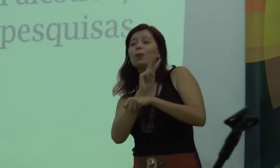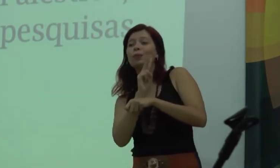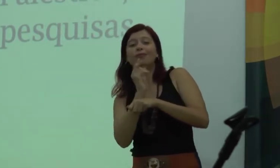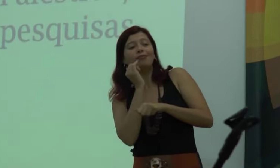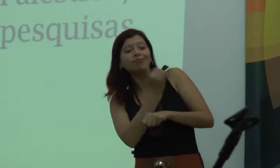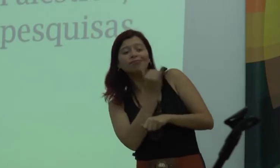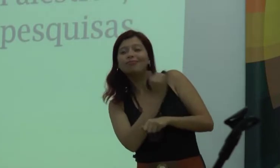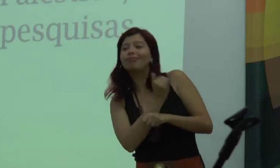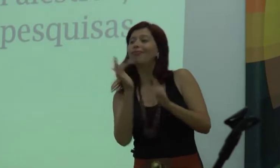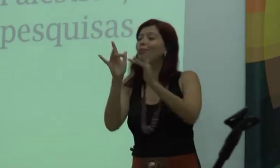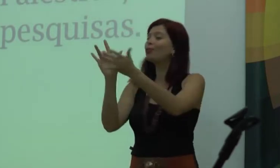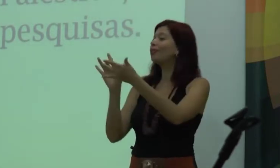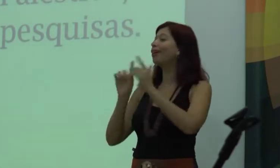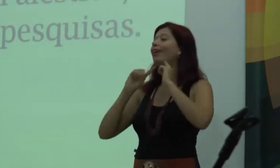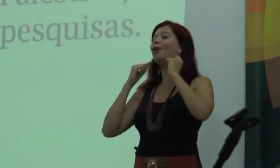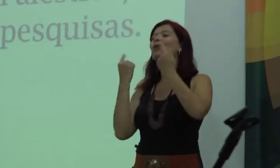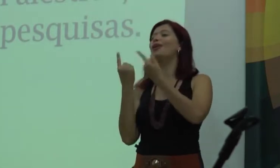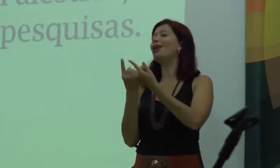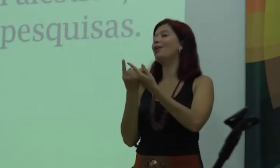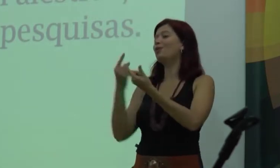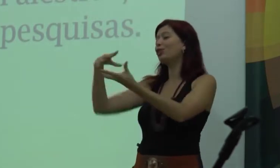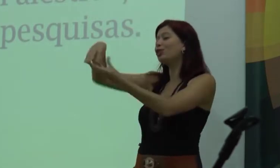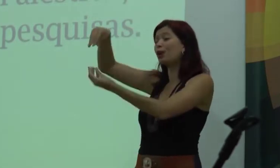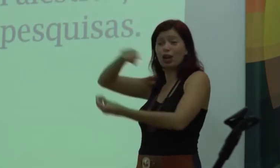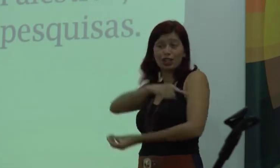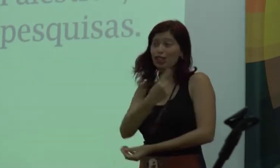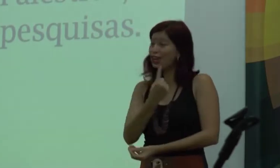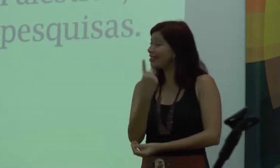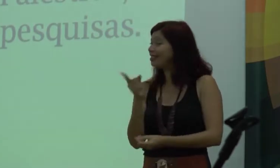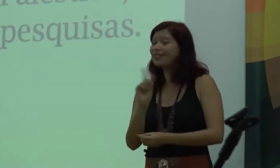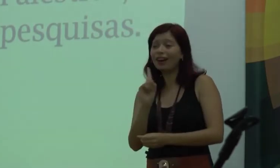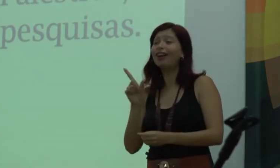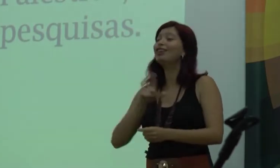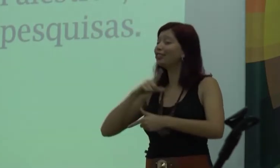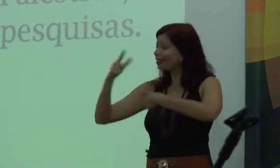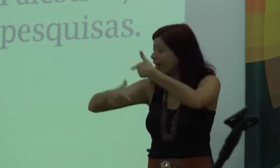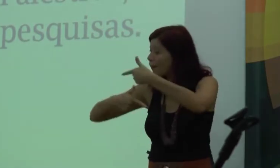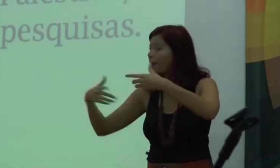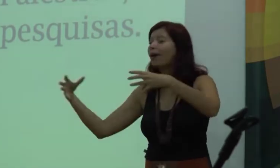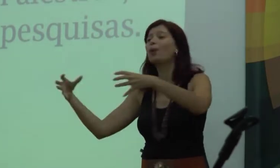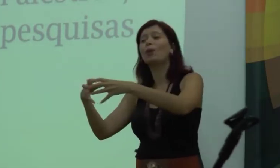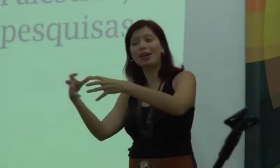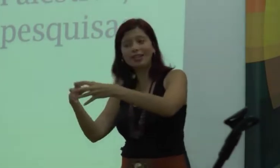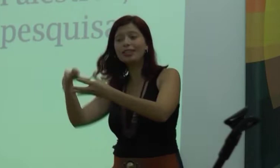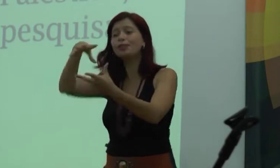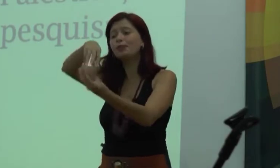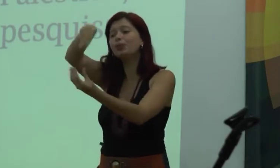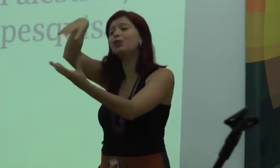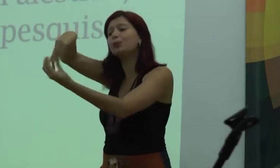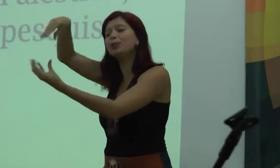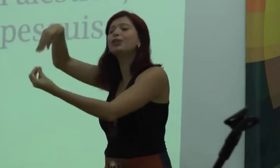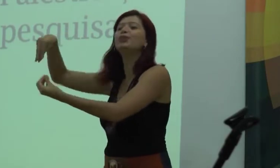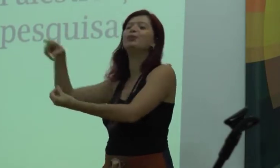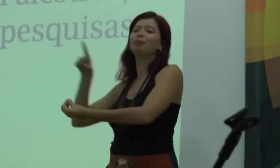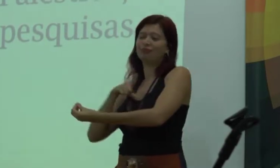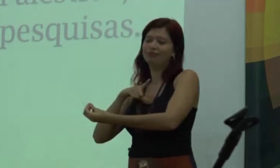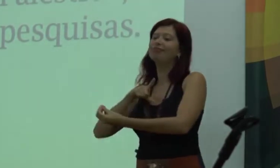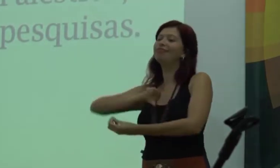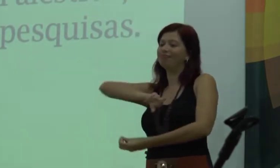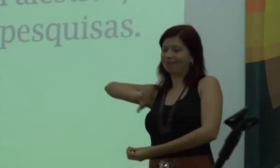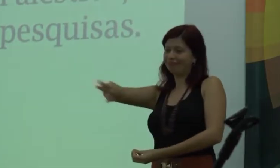rápido, porque teve a colaboração e o contato dos espíritos nas reuniões. Isso não foi o Kardec